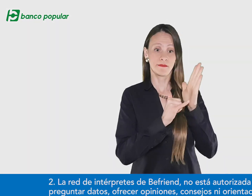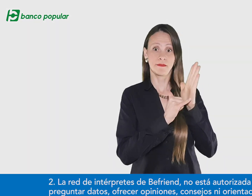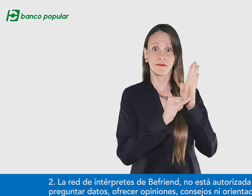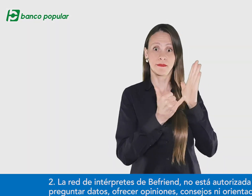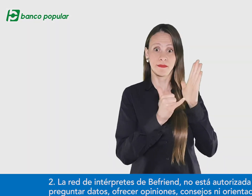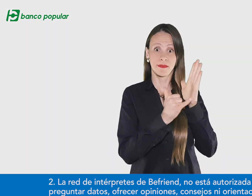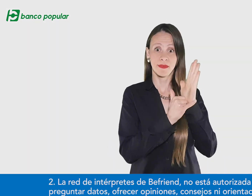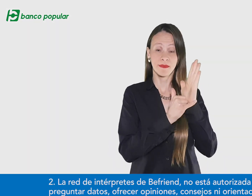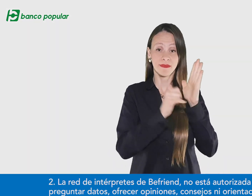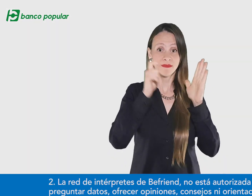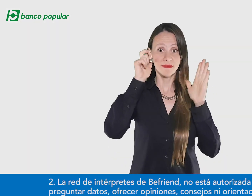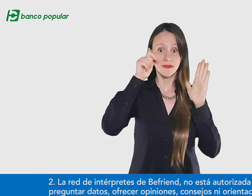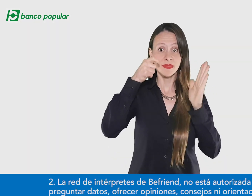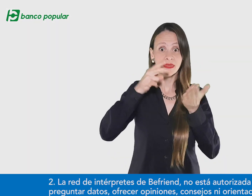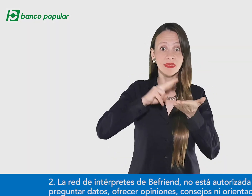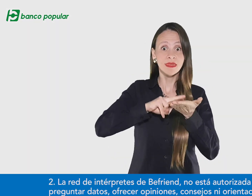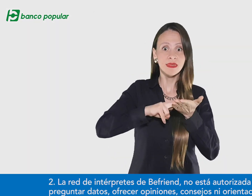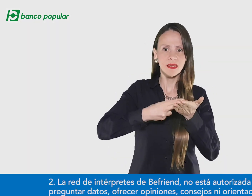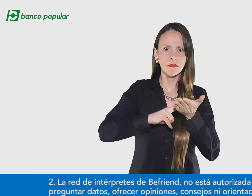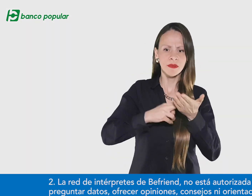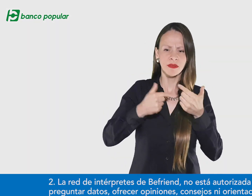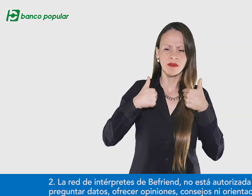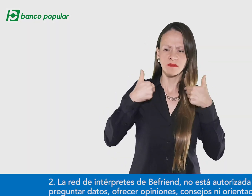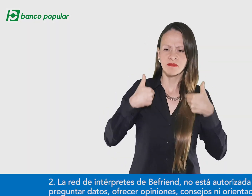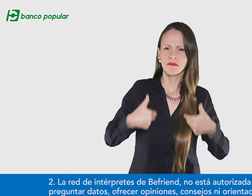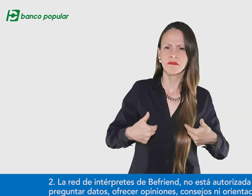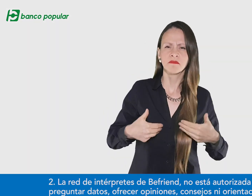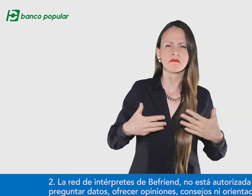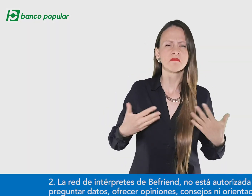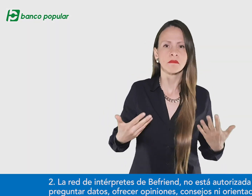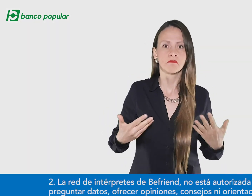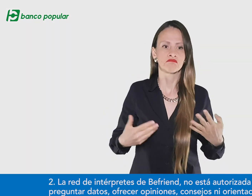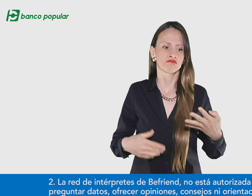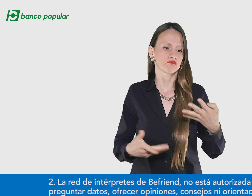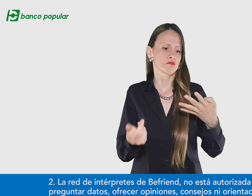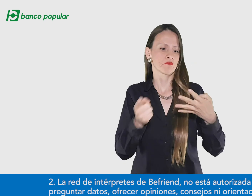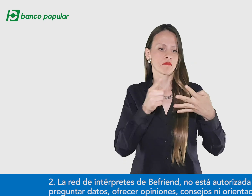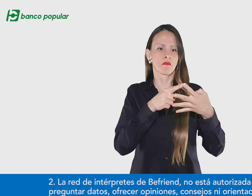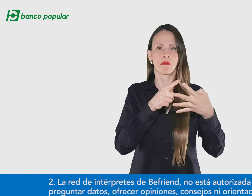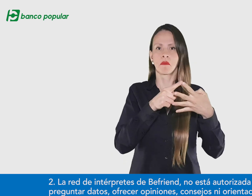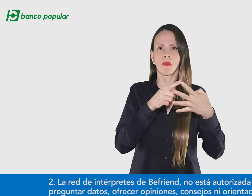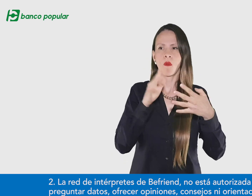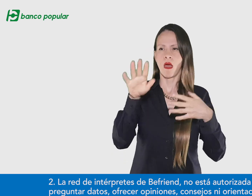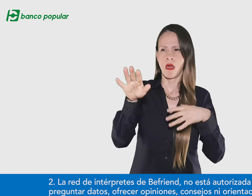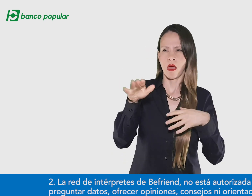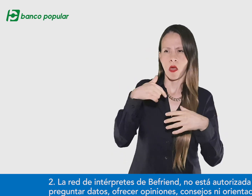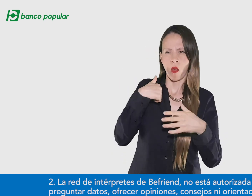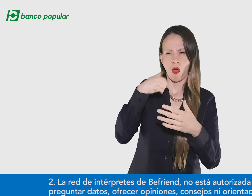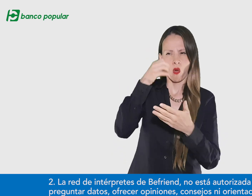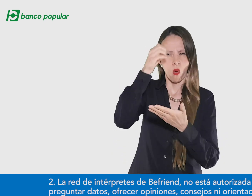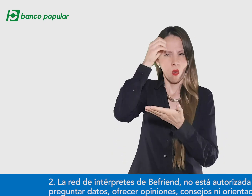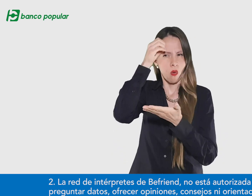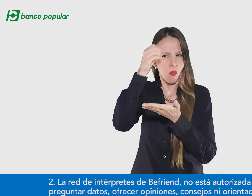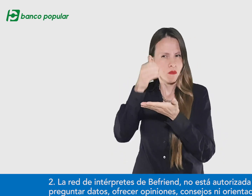2. La red de intérpretes de BeFriend no está autorizada para preguntar datos, ofrecer